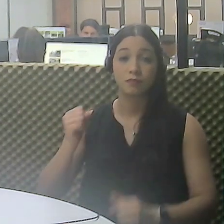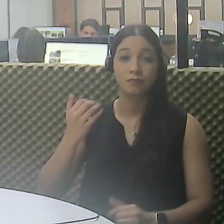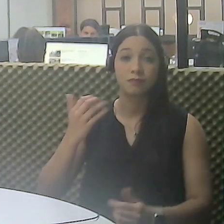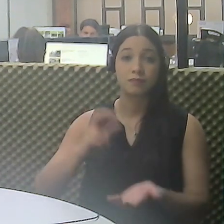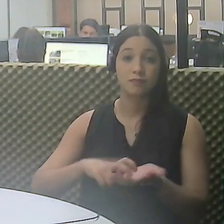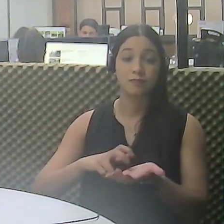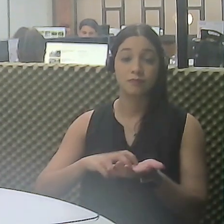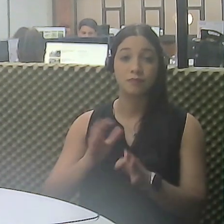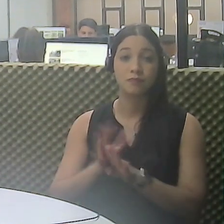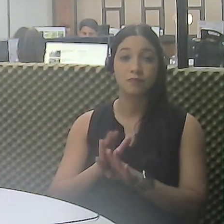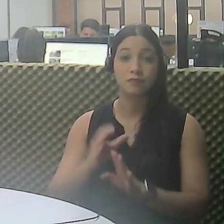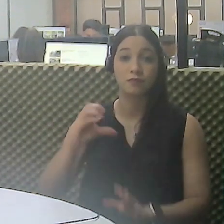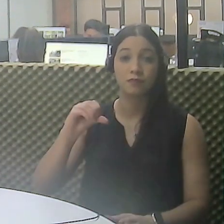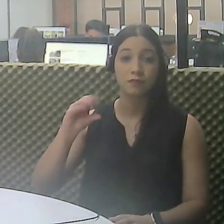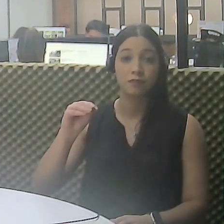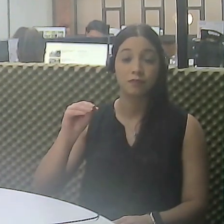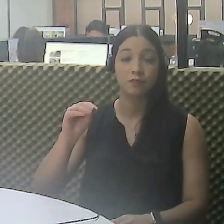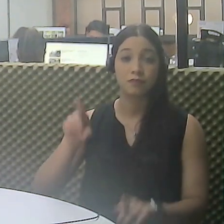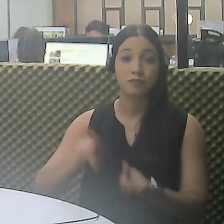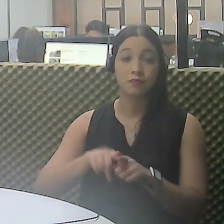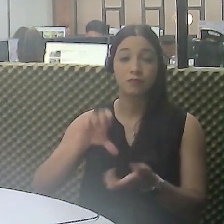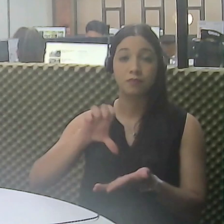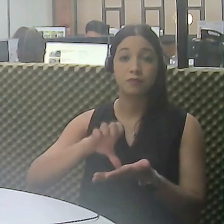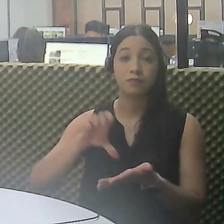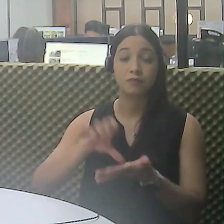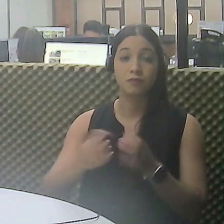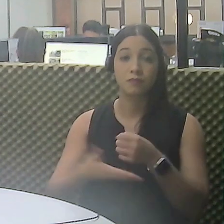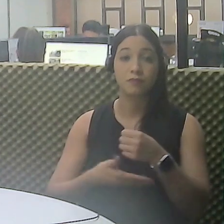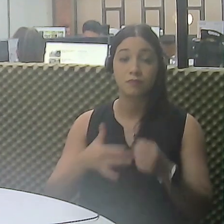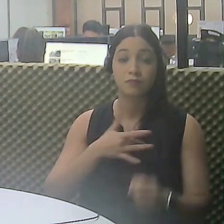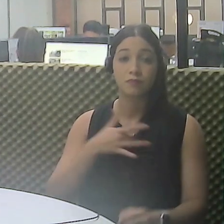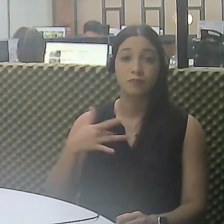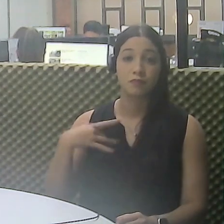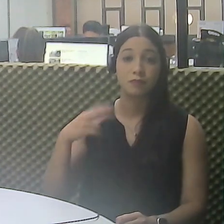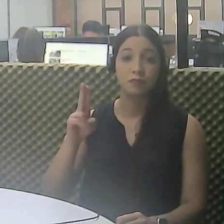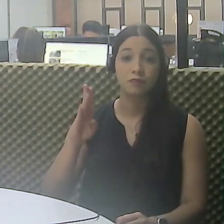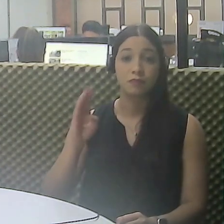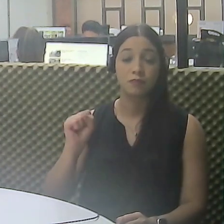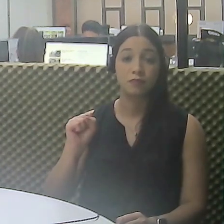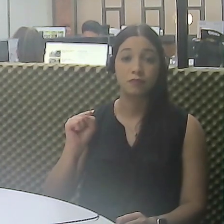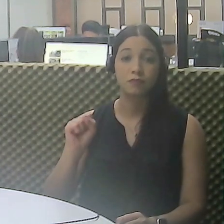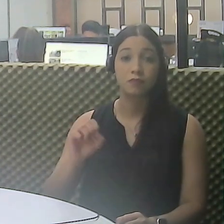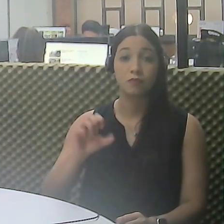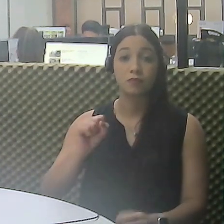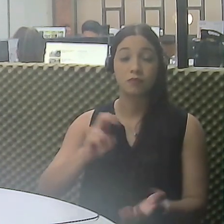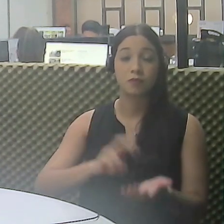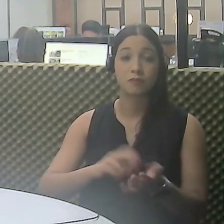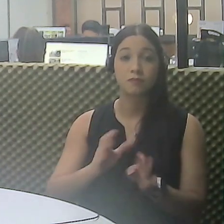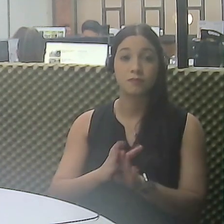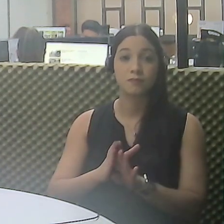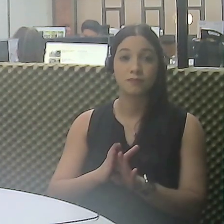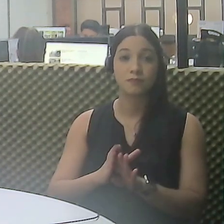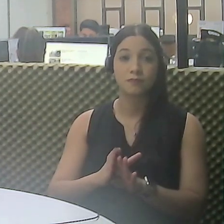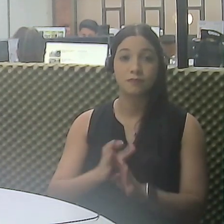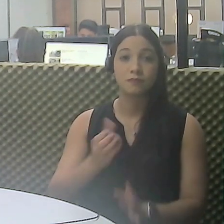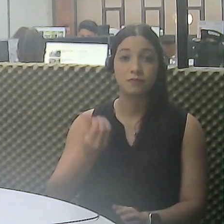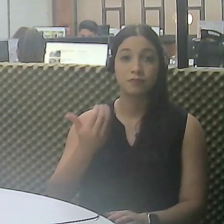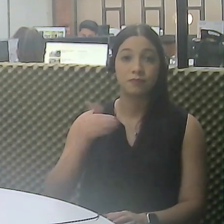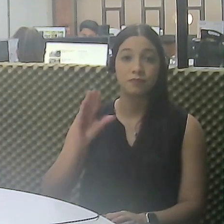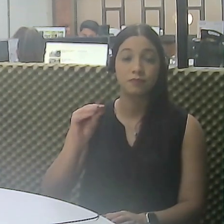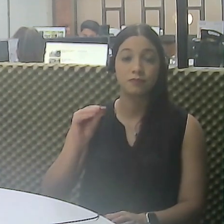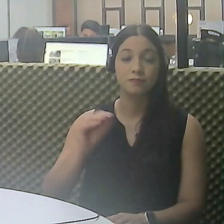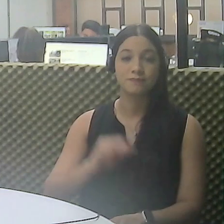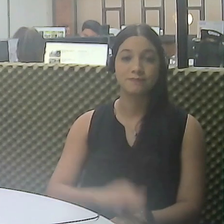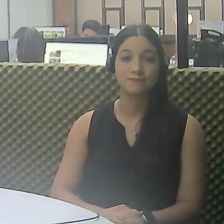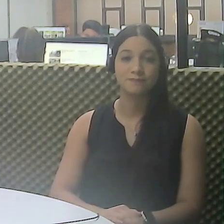da manhã às 9 da noite. E nas unidades básicas de saúde, às UBSs, das 8 da manhã até às 6h30 da